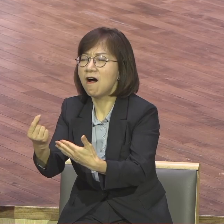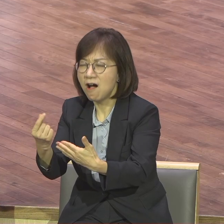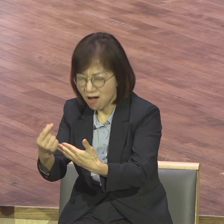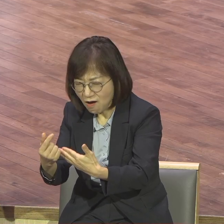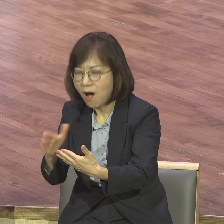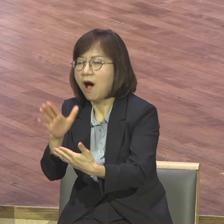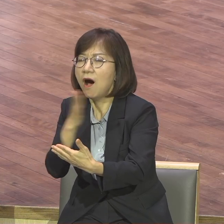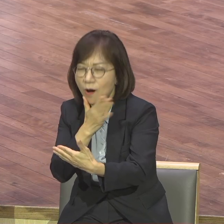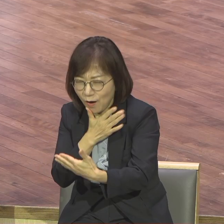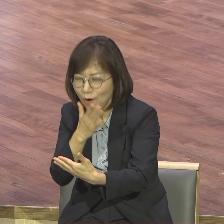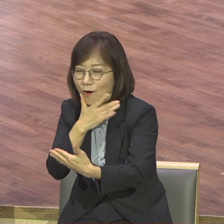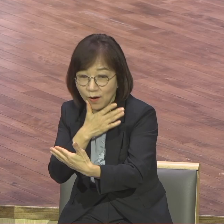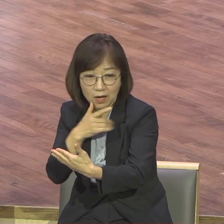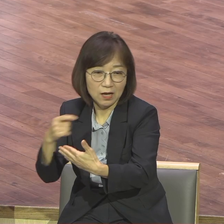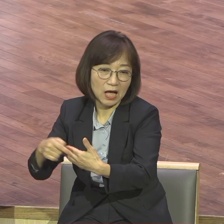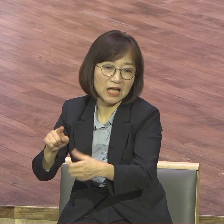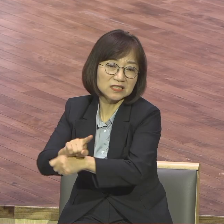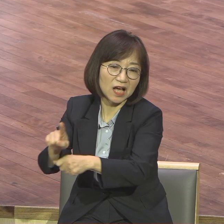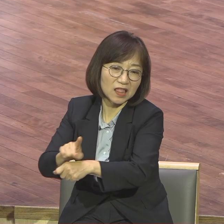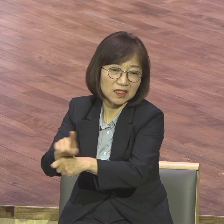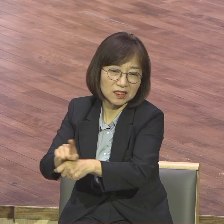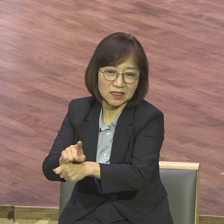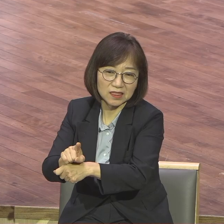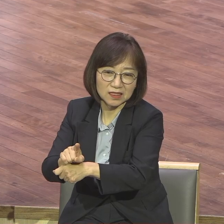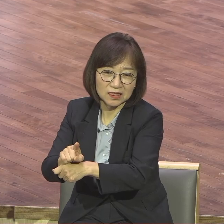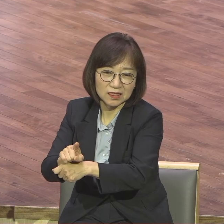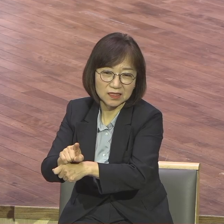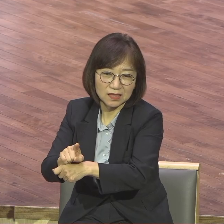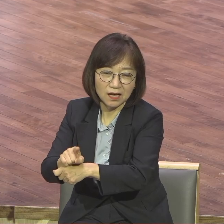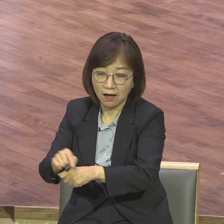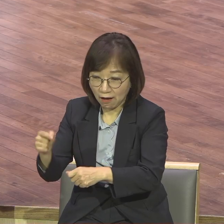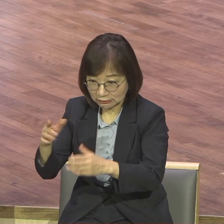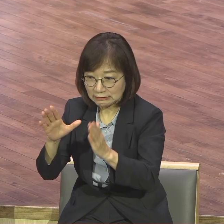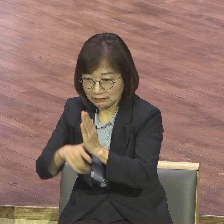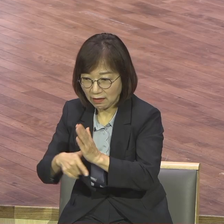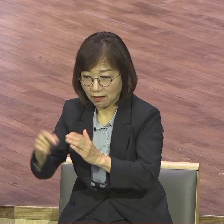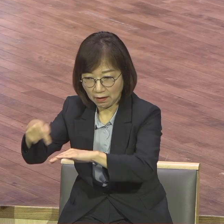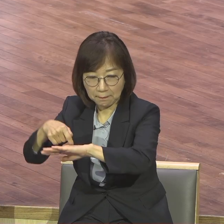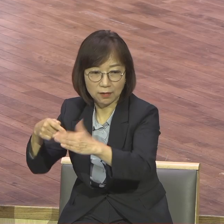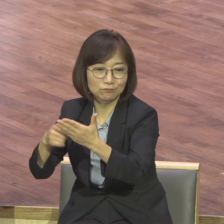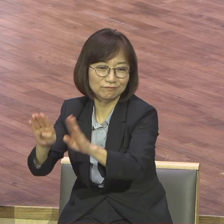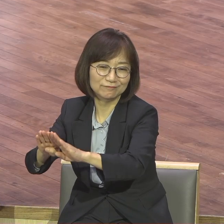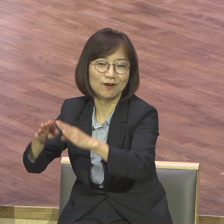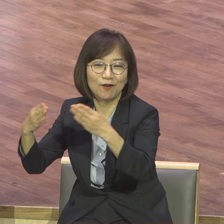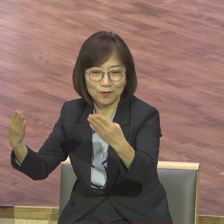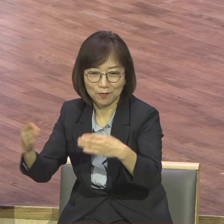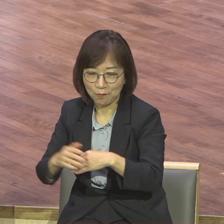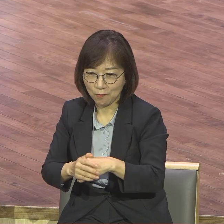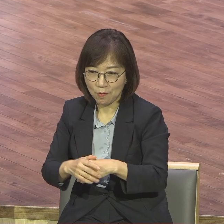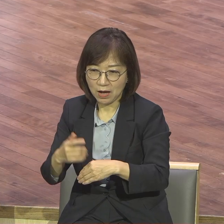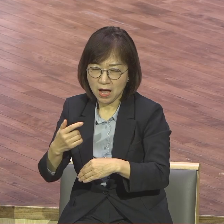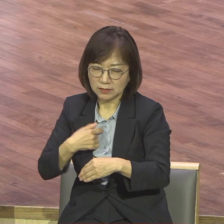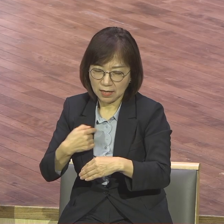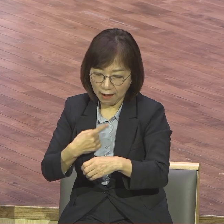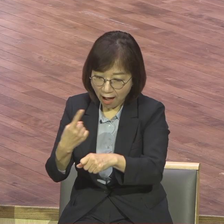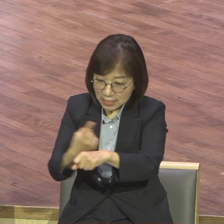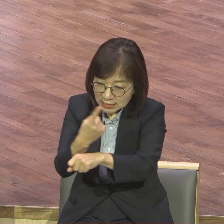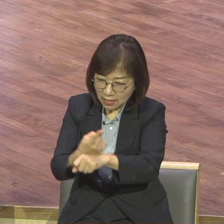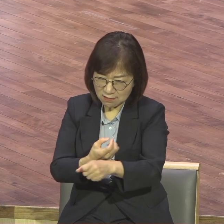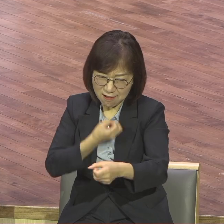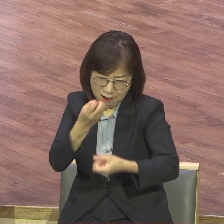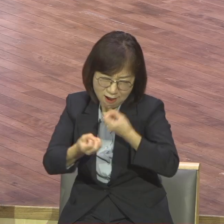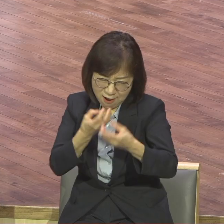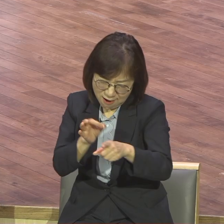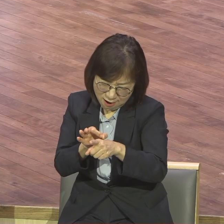한 시간 동안 들어주는 그래서 관계 회복하는 겁니다. 아, 전도사님이 내 말을 한 시간이나